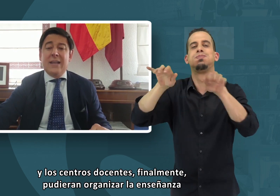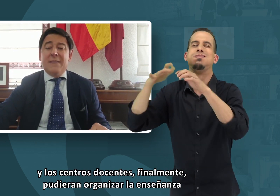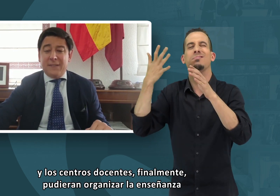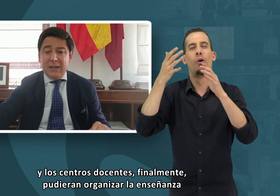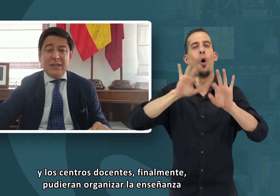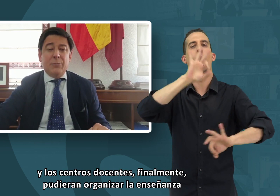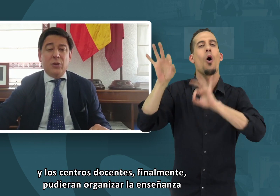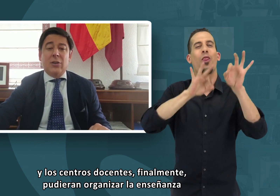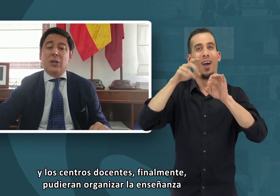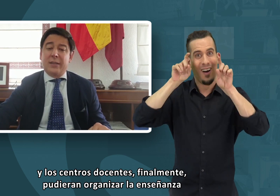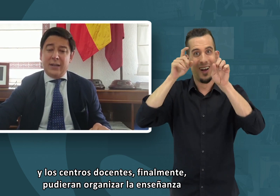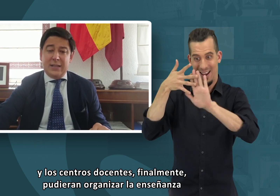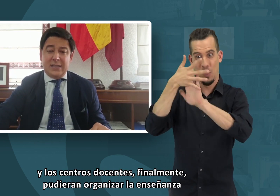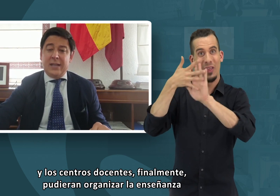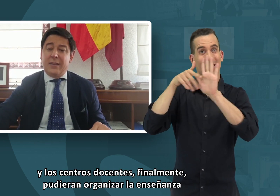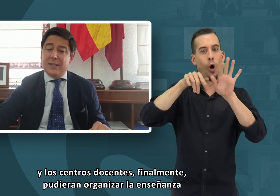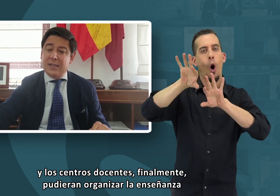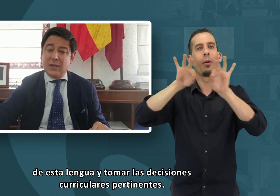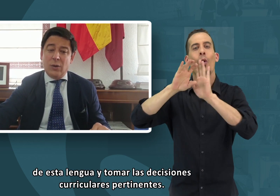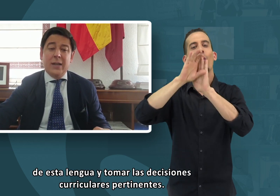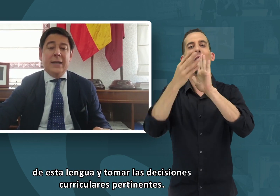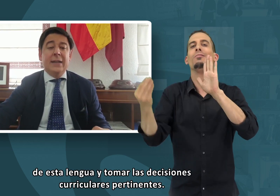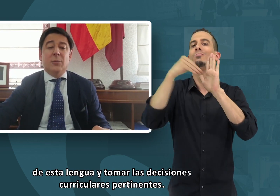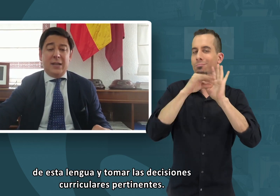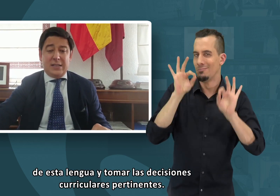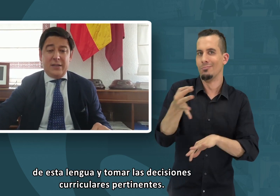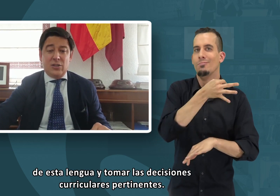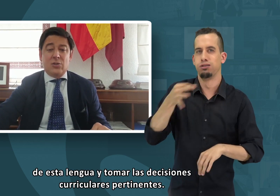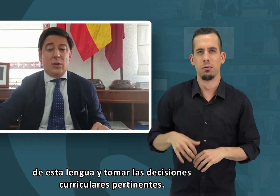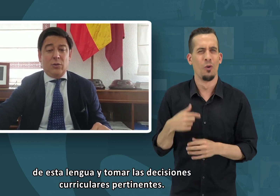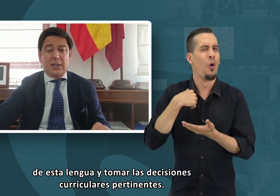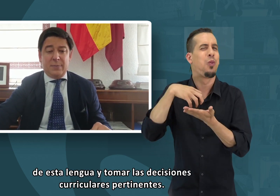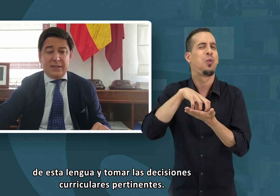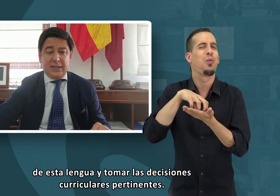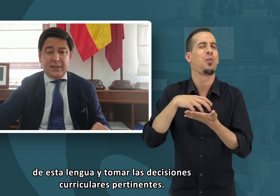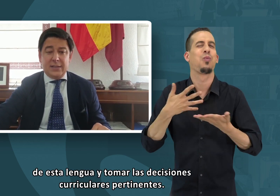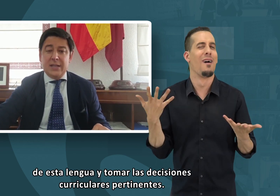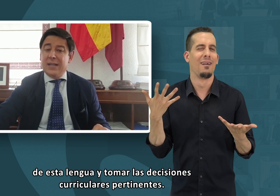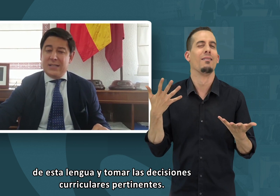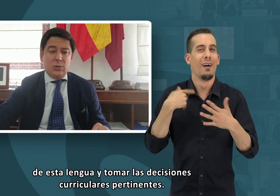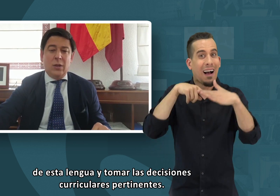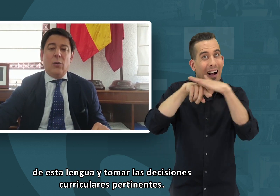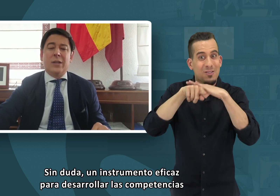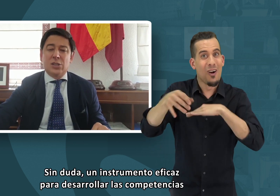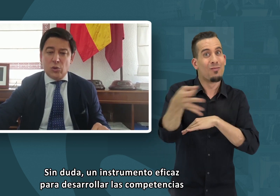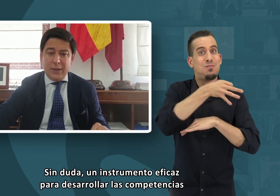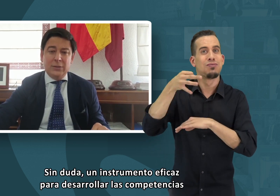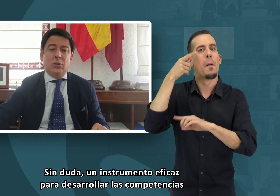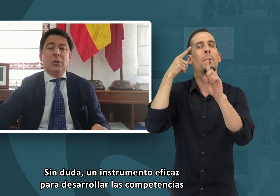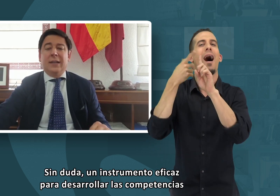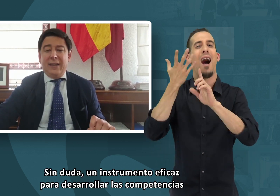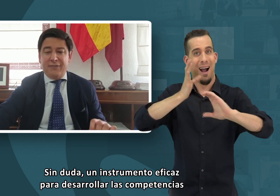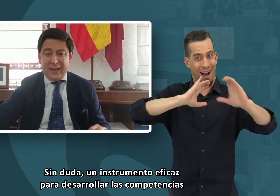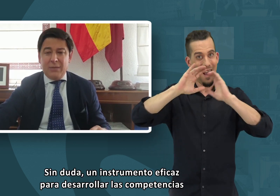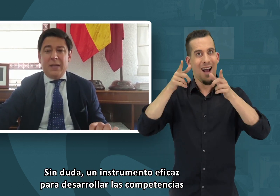docentes finalmente pudieran organizar la enseñanza de esta lengua y tomar las decisiones curriculares pertinentes. Sin duda, un